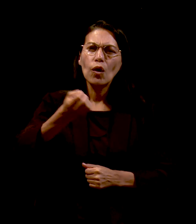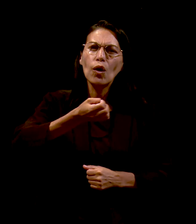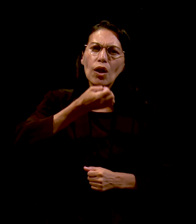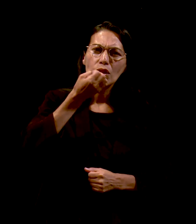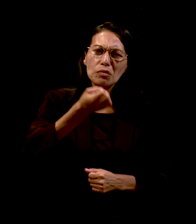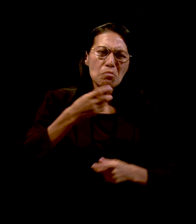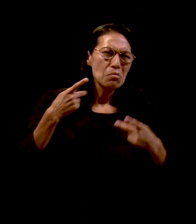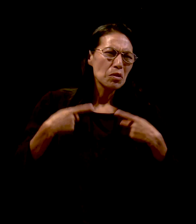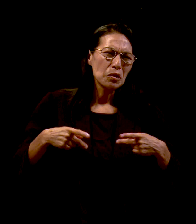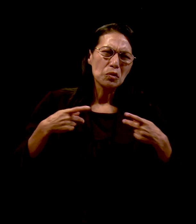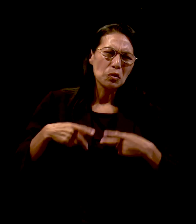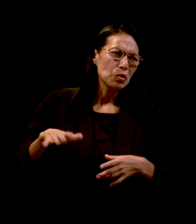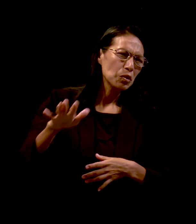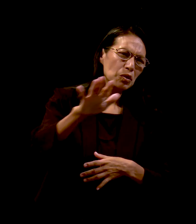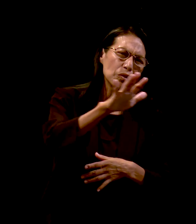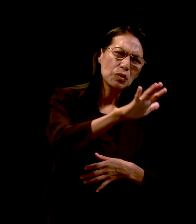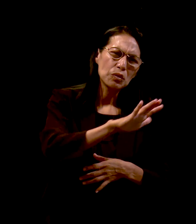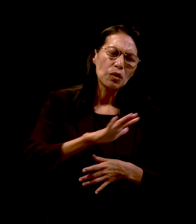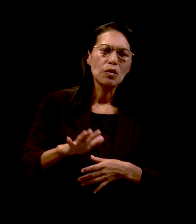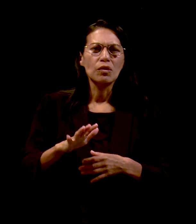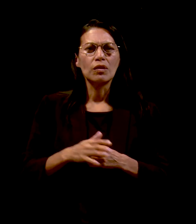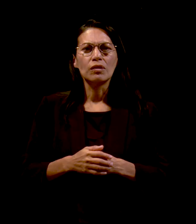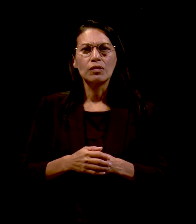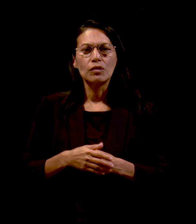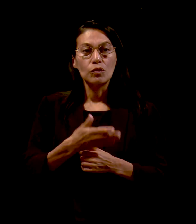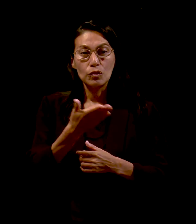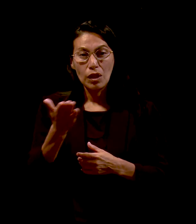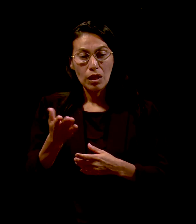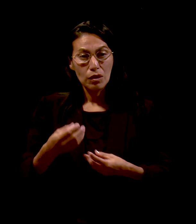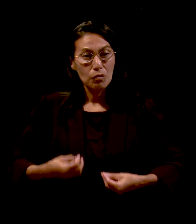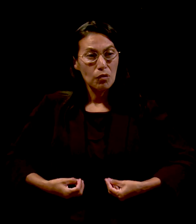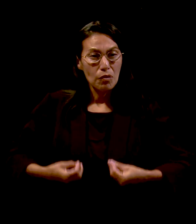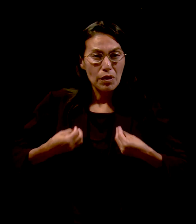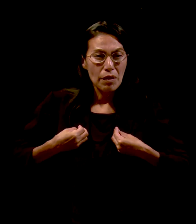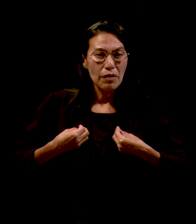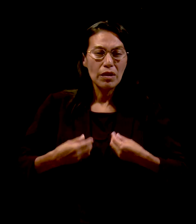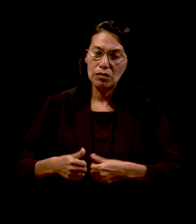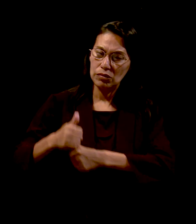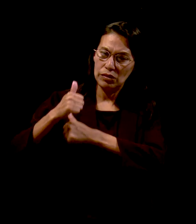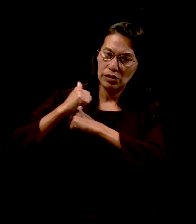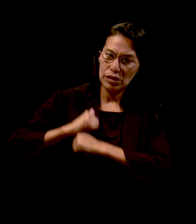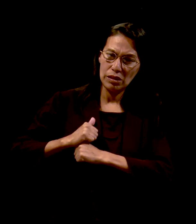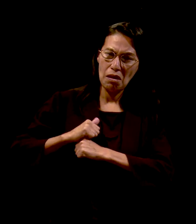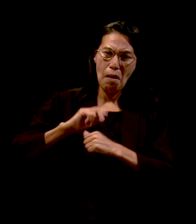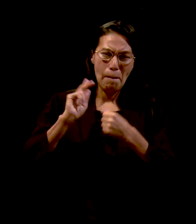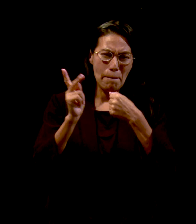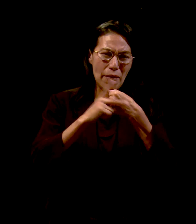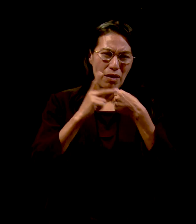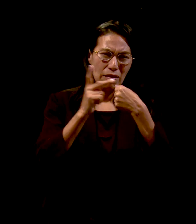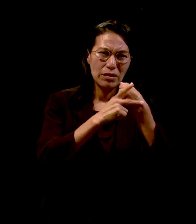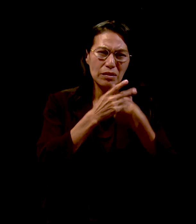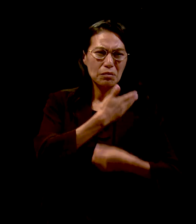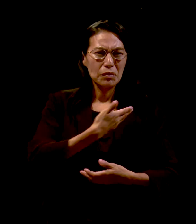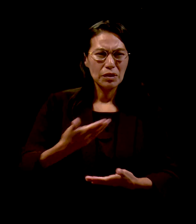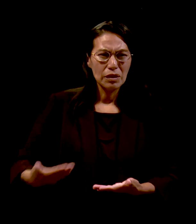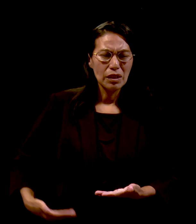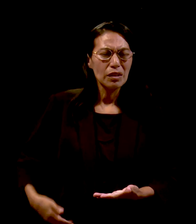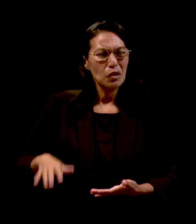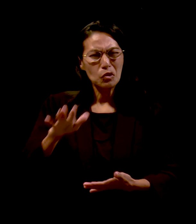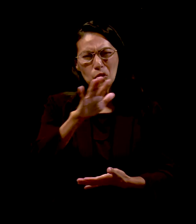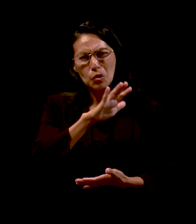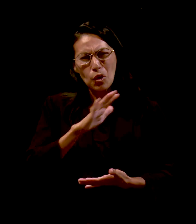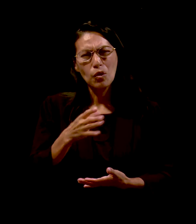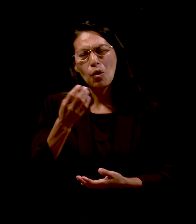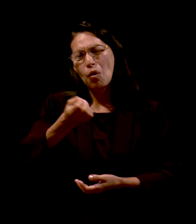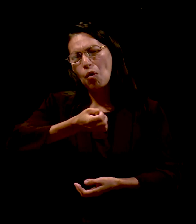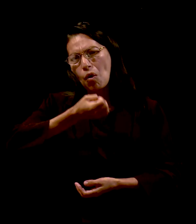oración por la humanidad como están viviendo oración por los dirigentes de cada país que dios obra y haga su voluntad existen